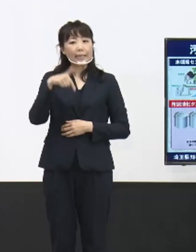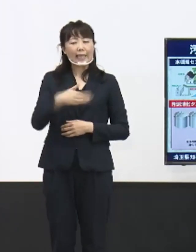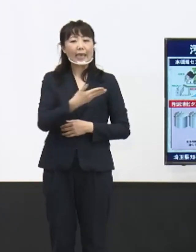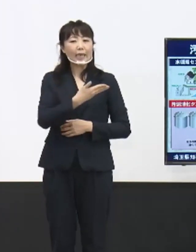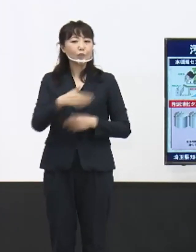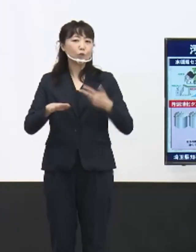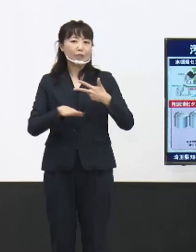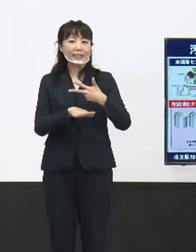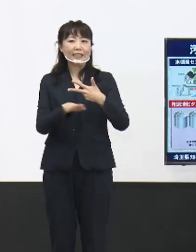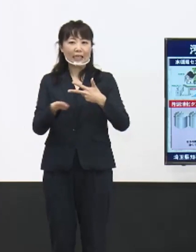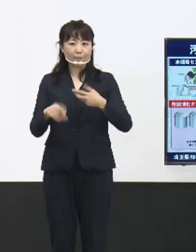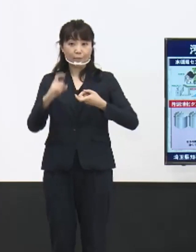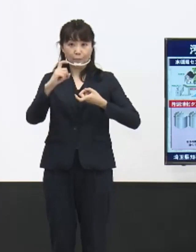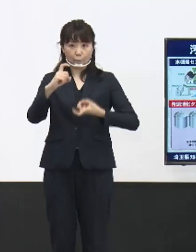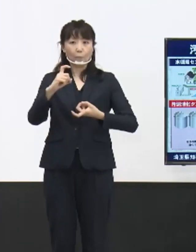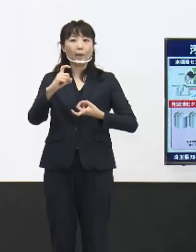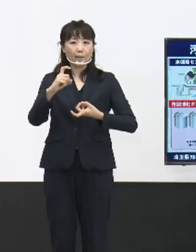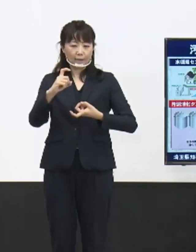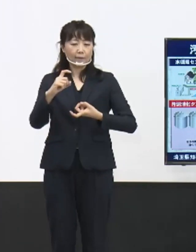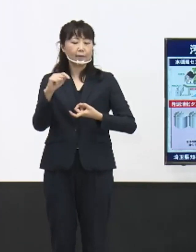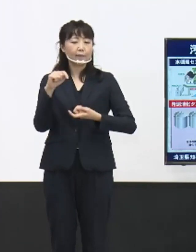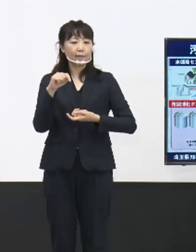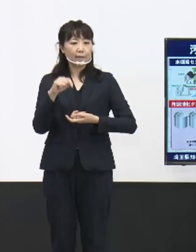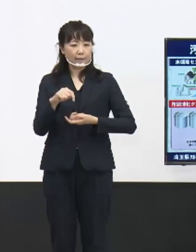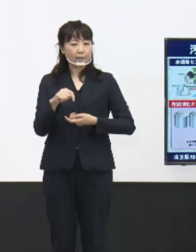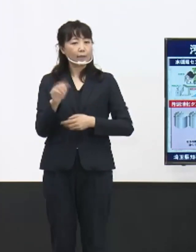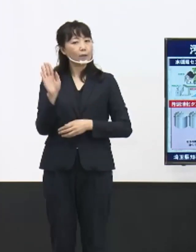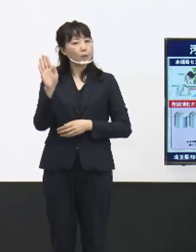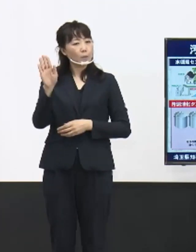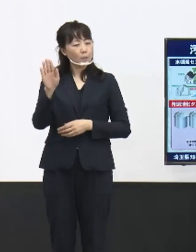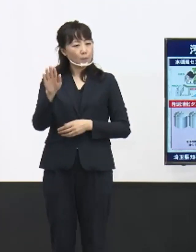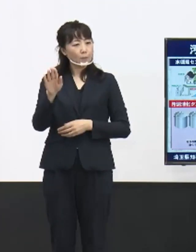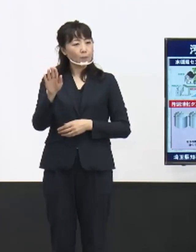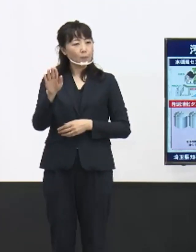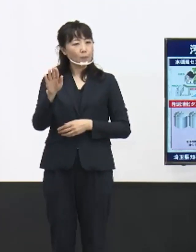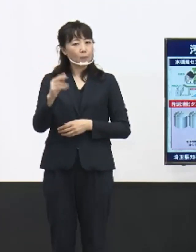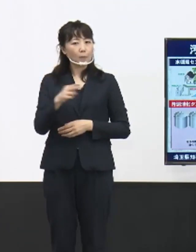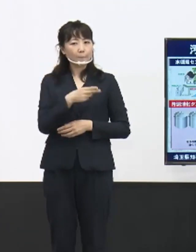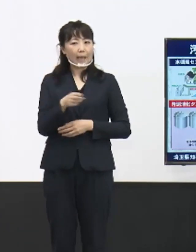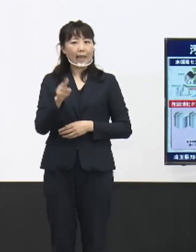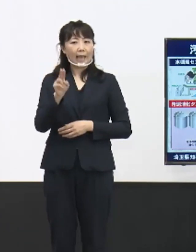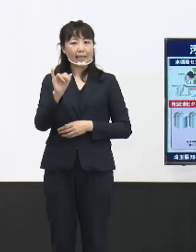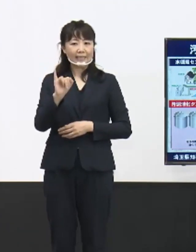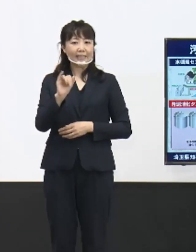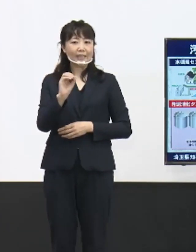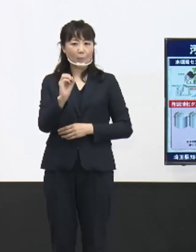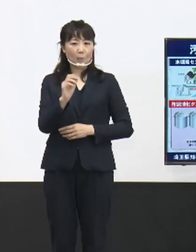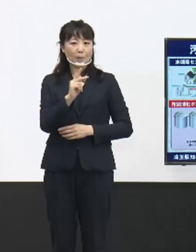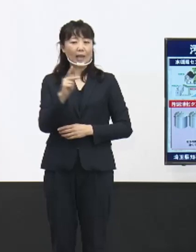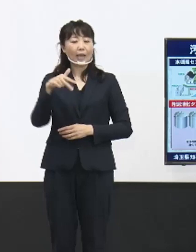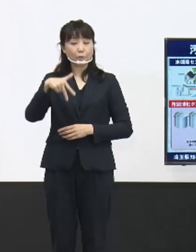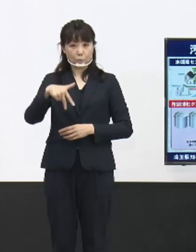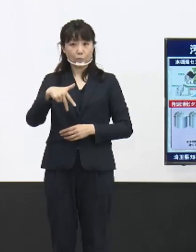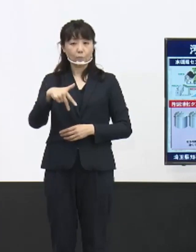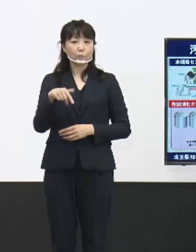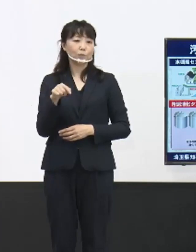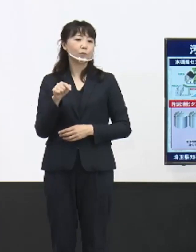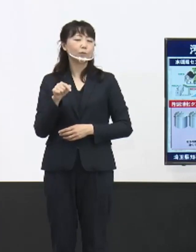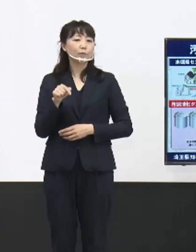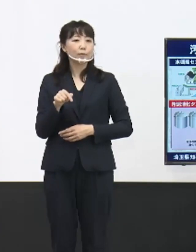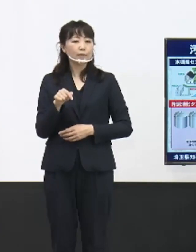ど申し上げましたけれども、今後、バイオガスについて、